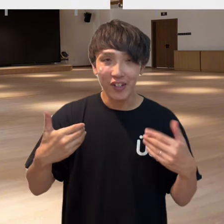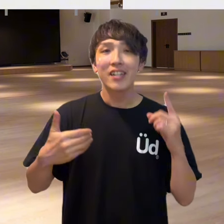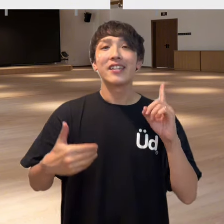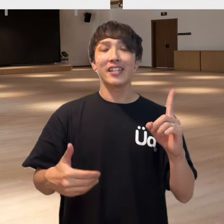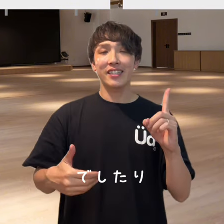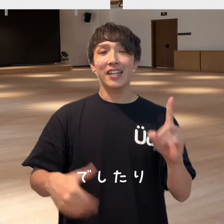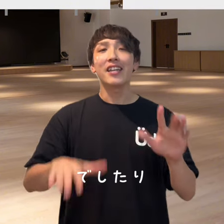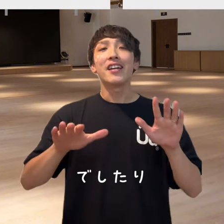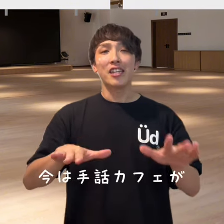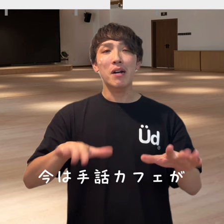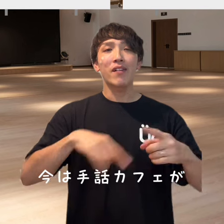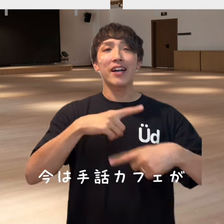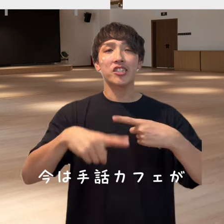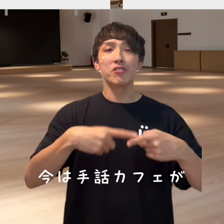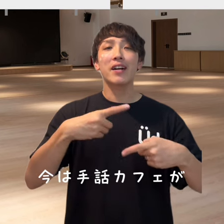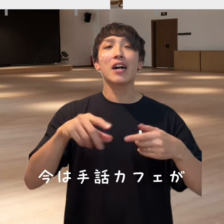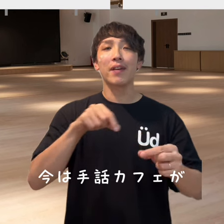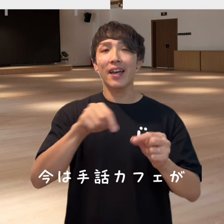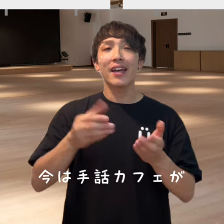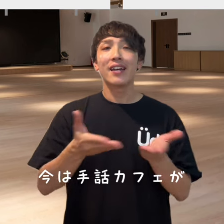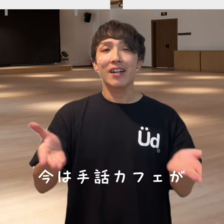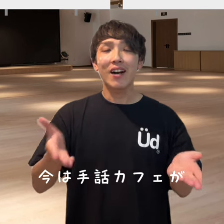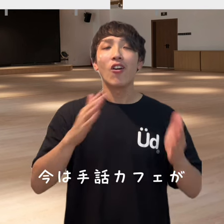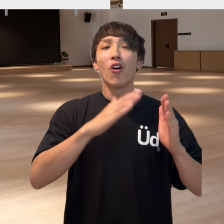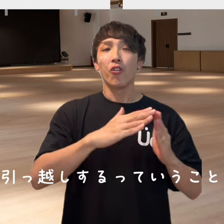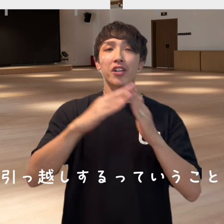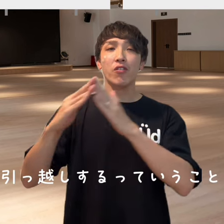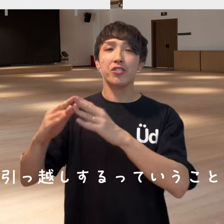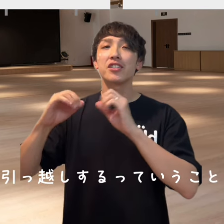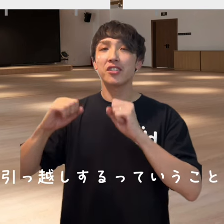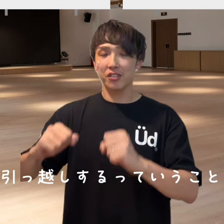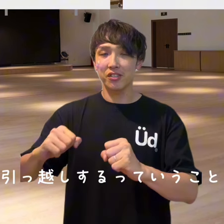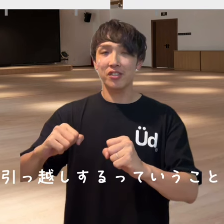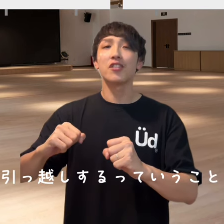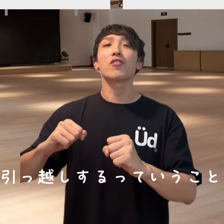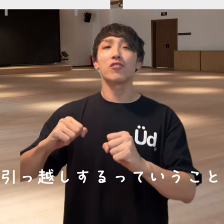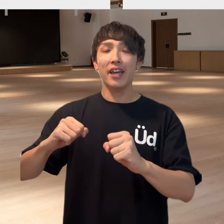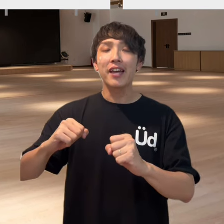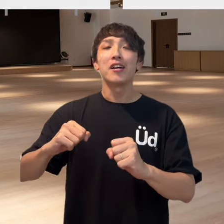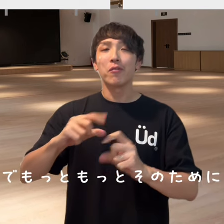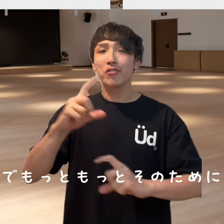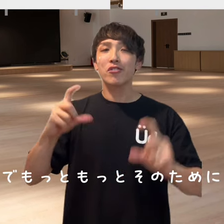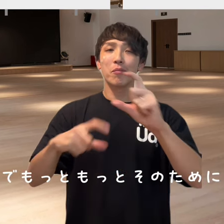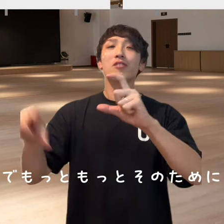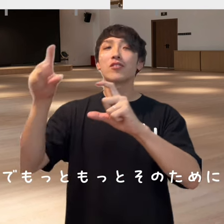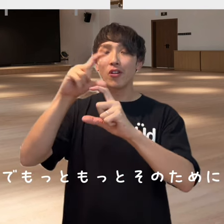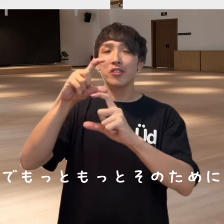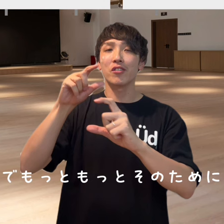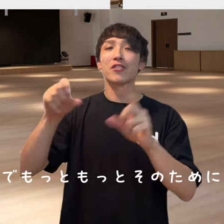でしたり、今は手話カフェがお引越しするっていうことで、もっともっとそのため